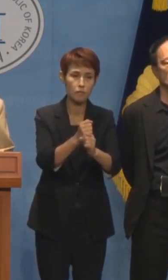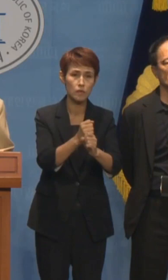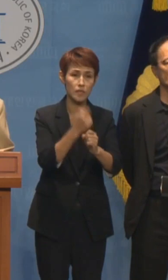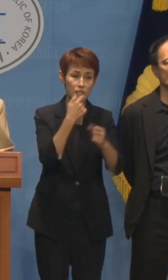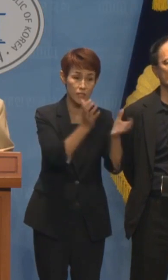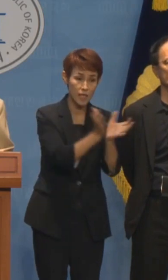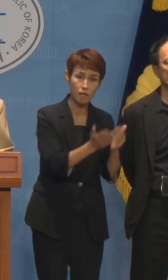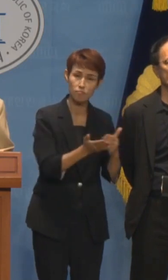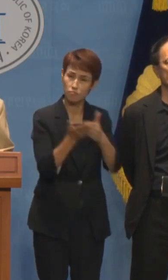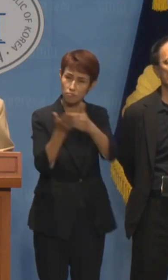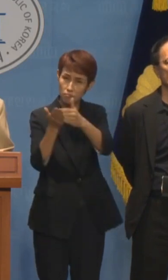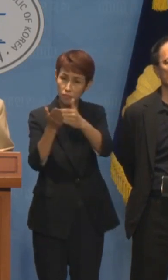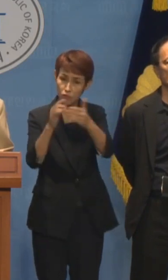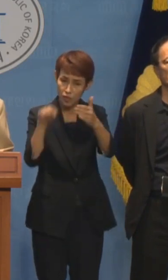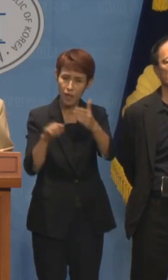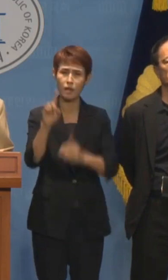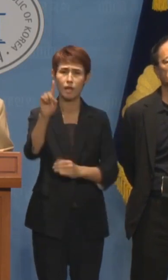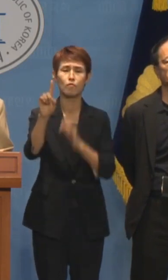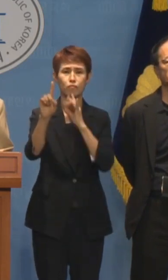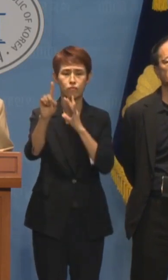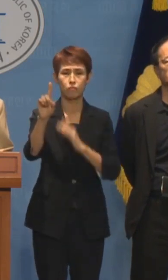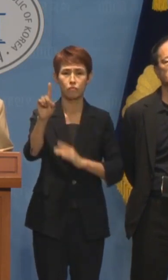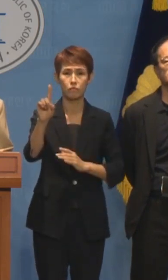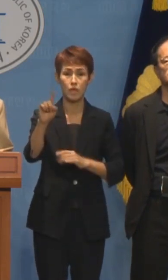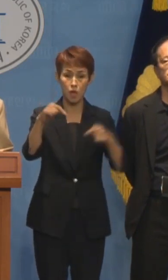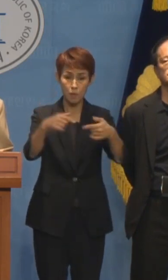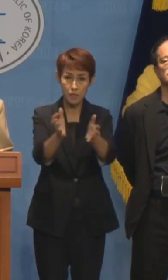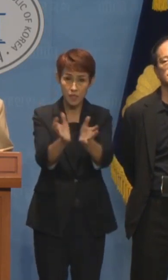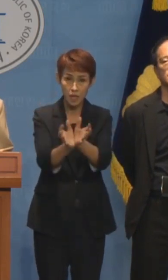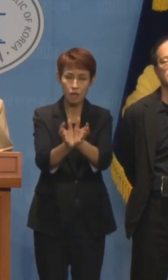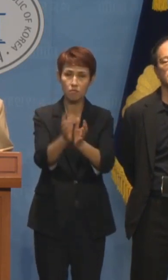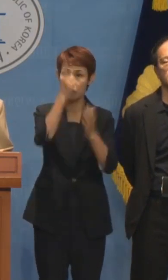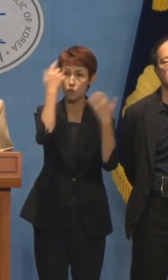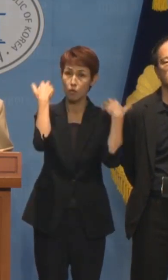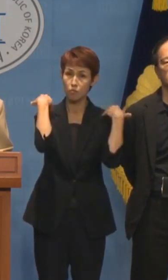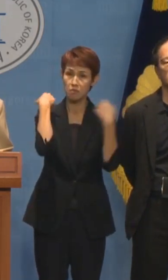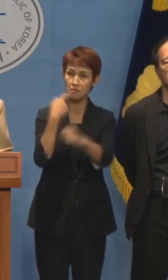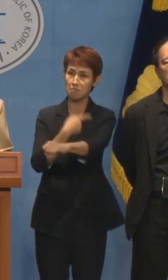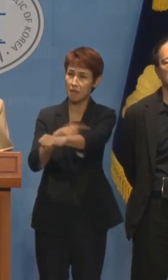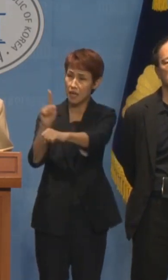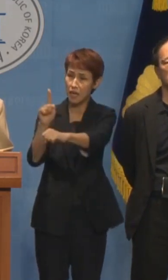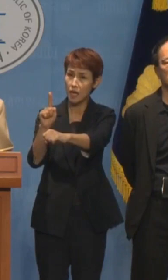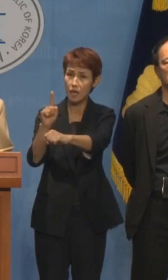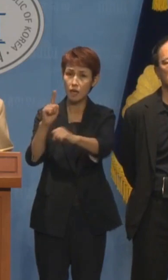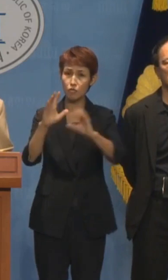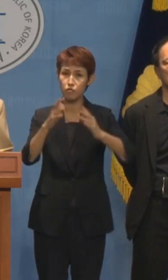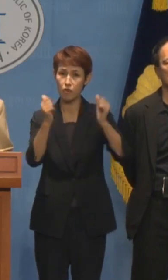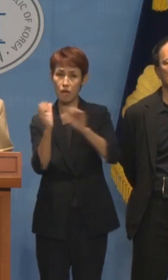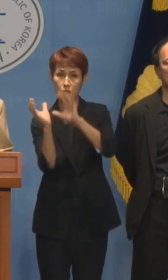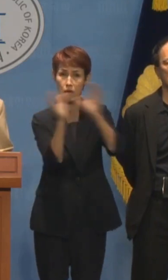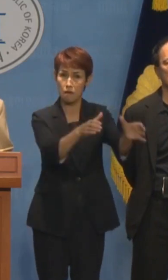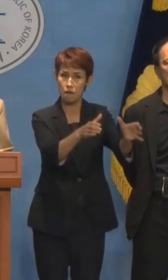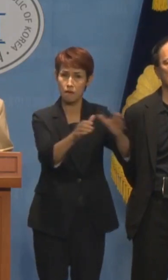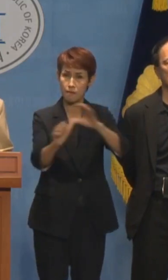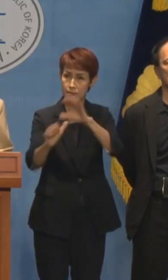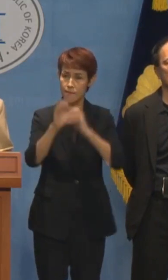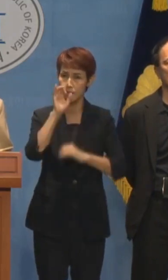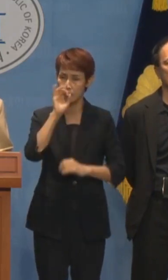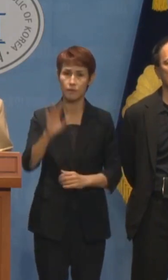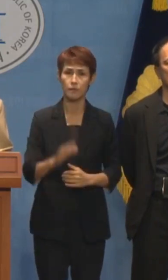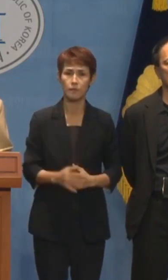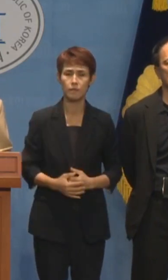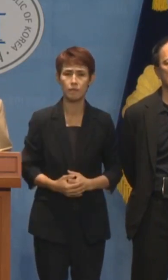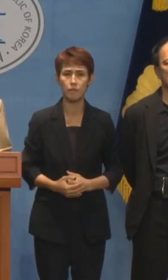제안 중에 하나일뿐이 협의체가 정부의 무능과 무책임을 을 국회에 떠넘기는 수단으로만 활용해서는 안 될